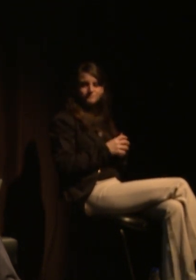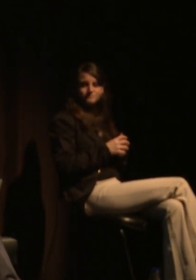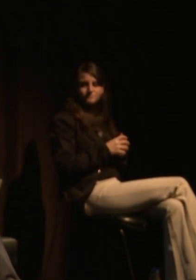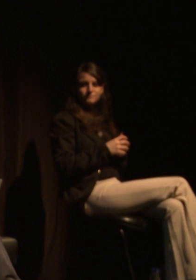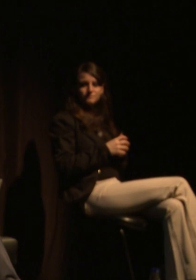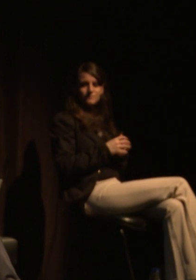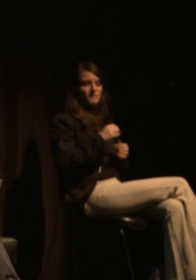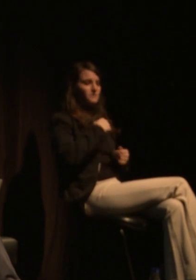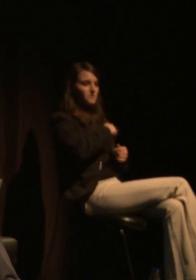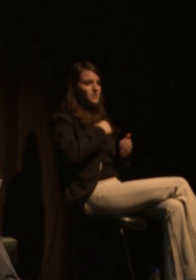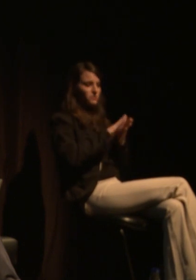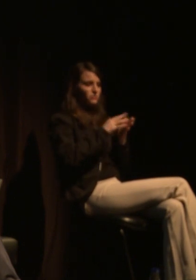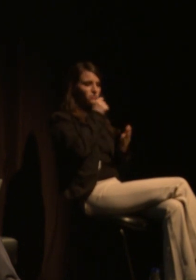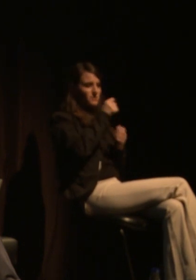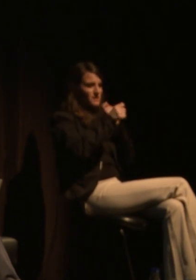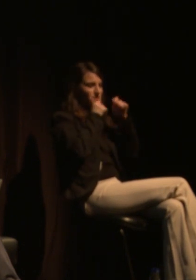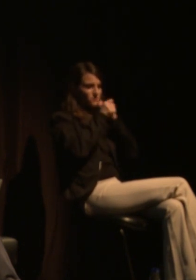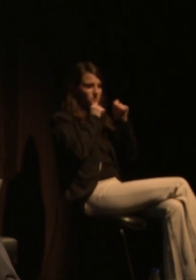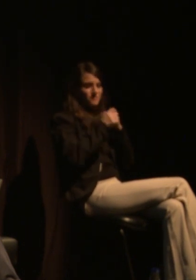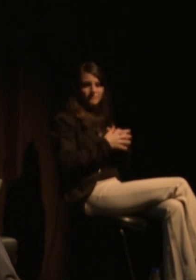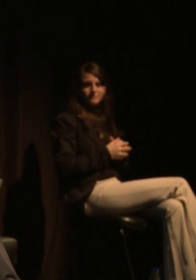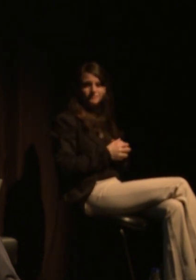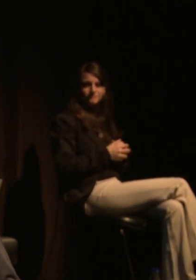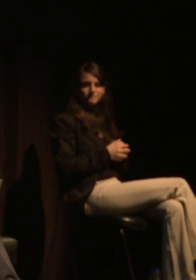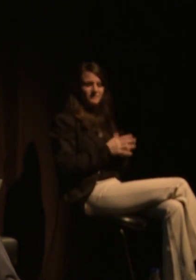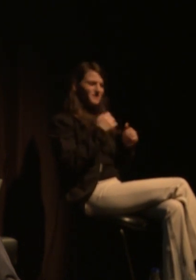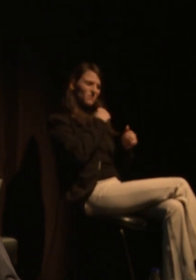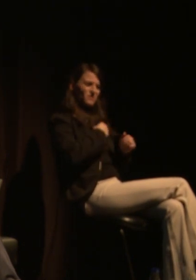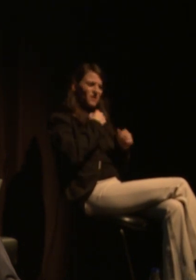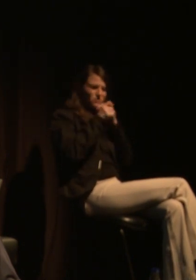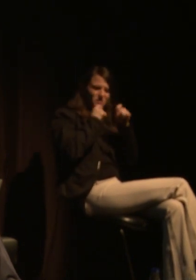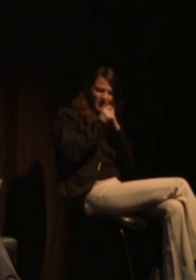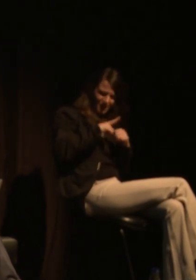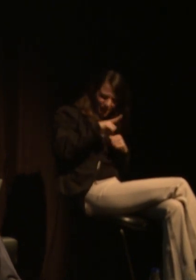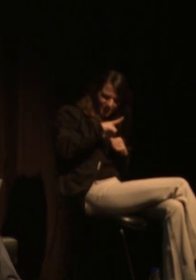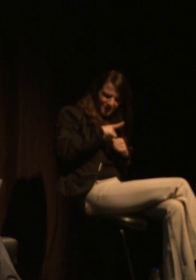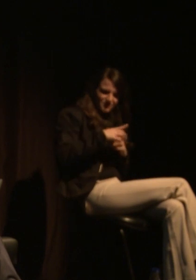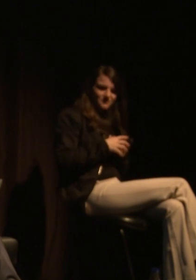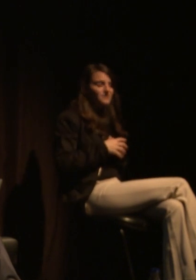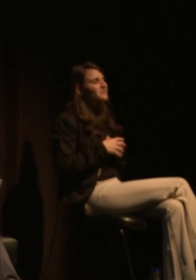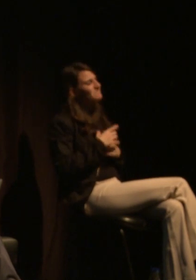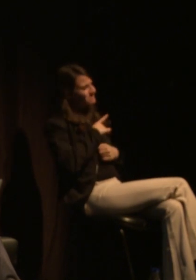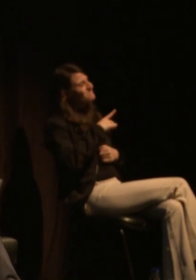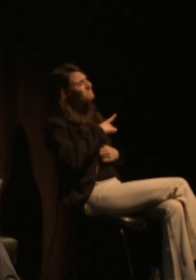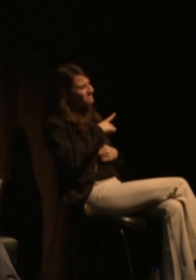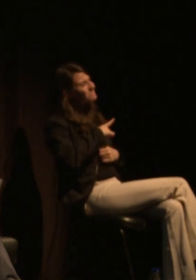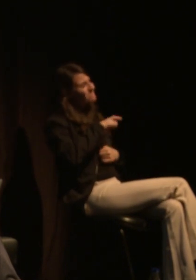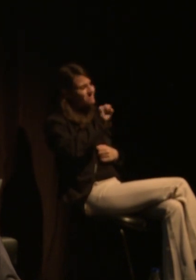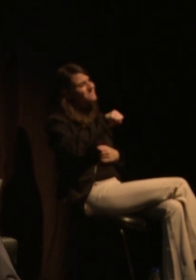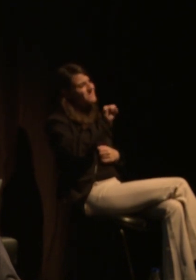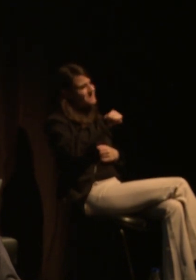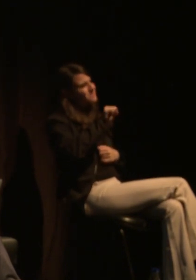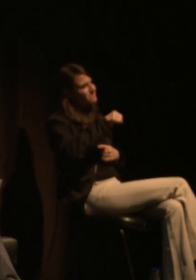tem saudade do jornalismo? Saudades do jornalismo? Eu tenho saudades